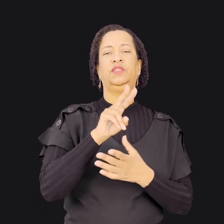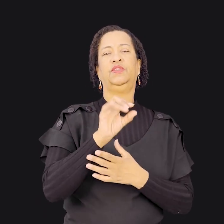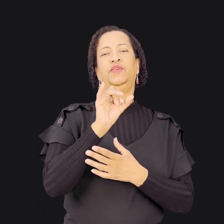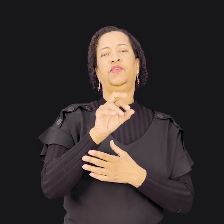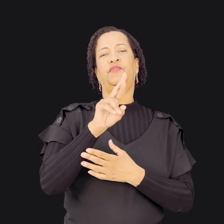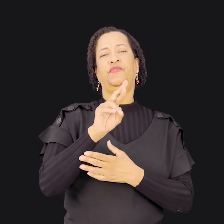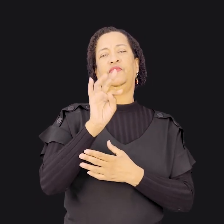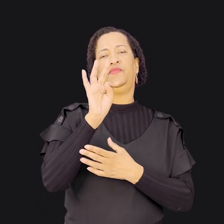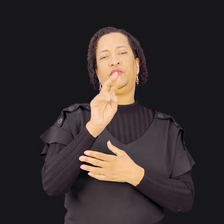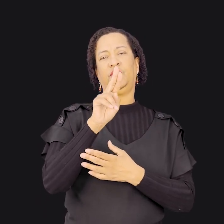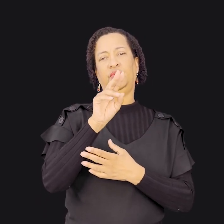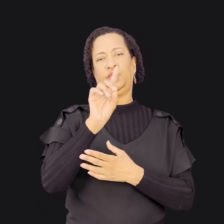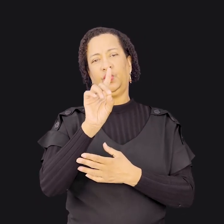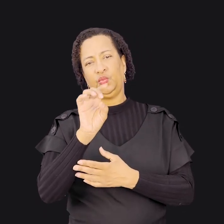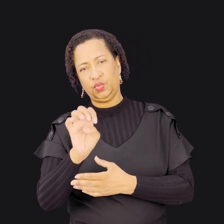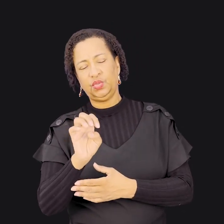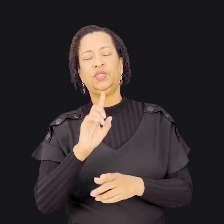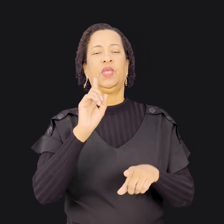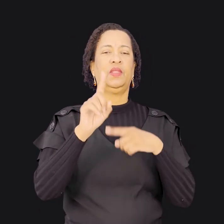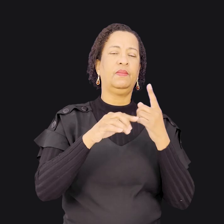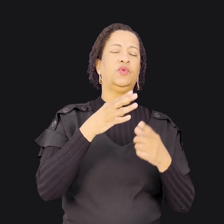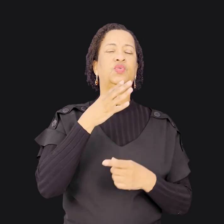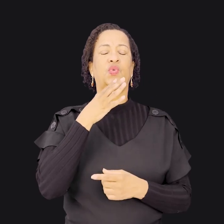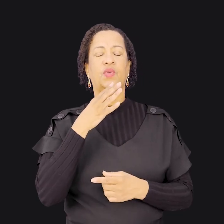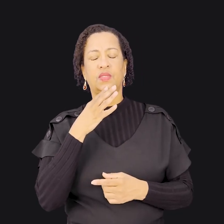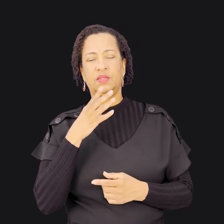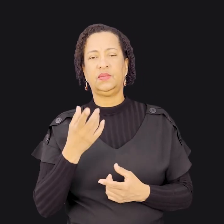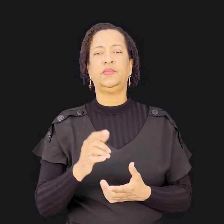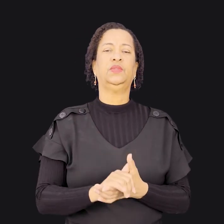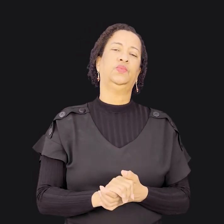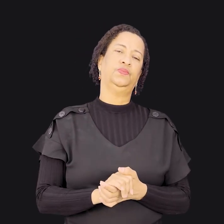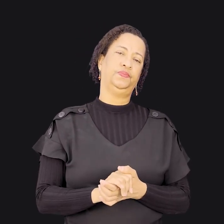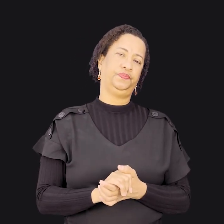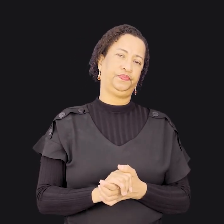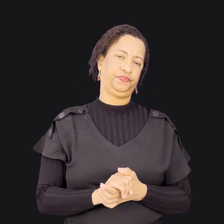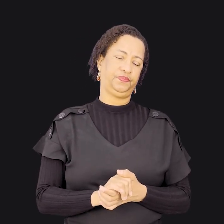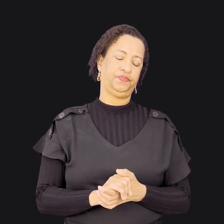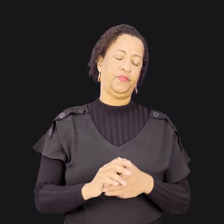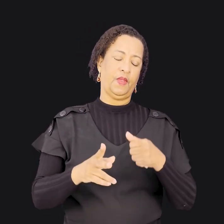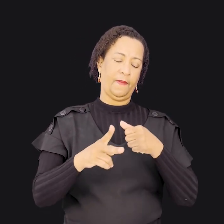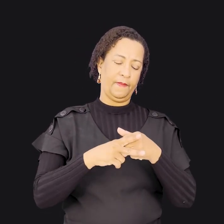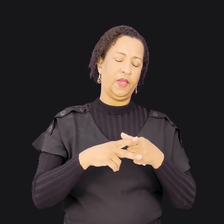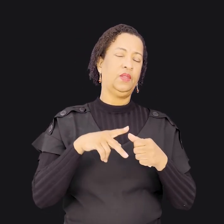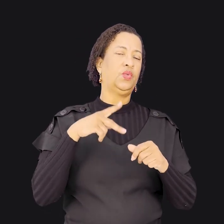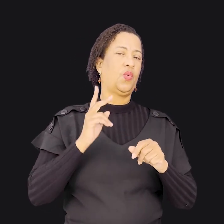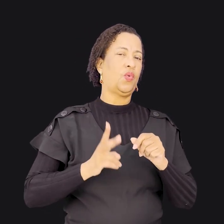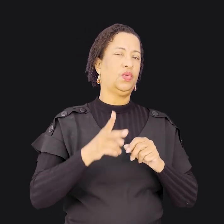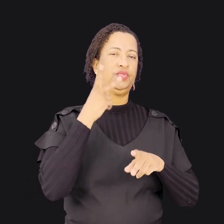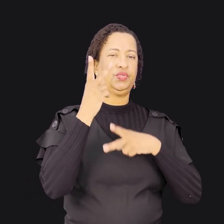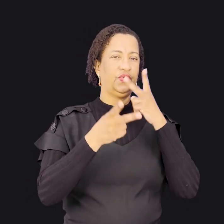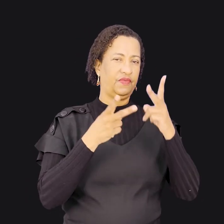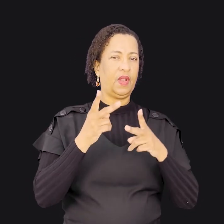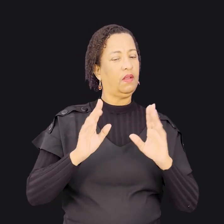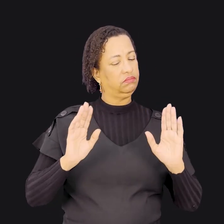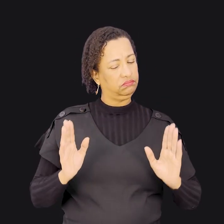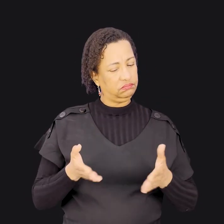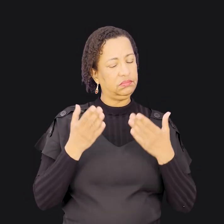à fé e depois conhecimento à virtude. Pedro continua dizendo, empenhe-se para acrescentar